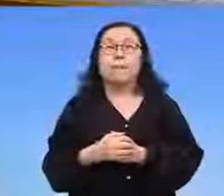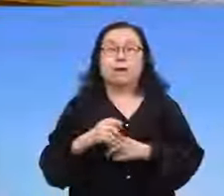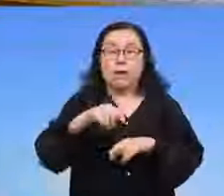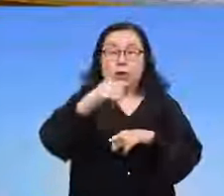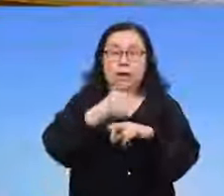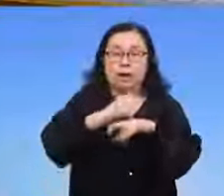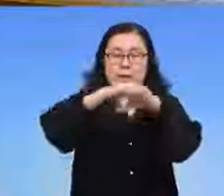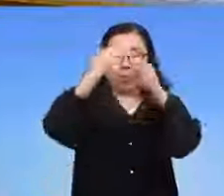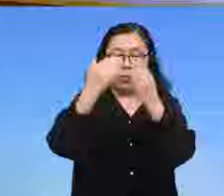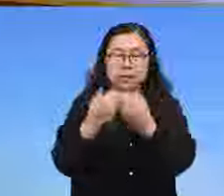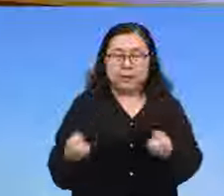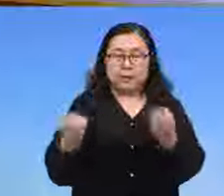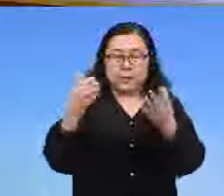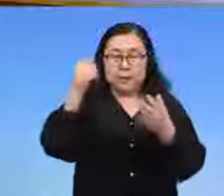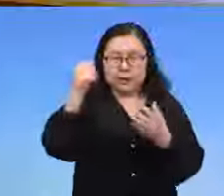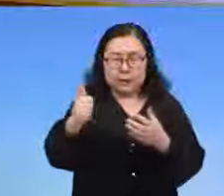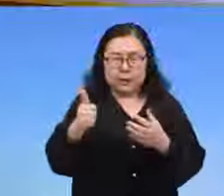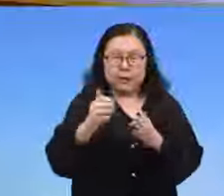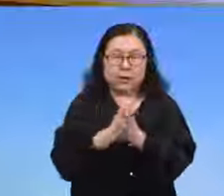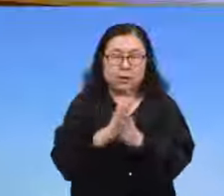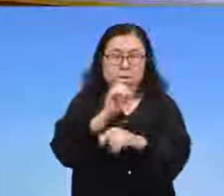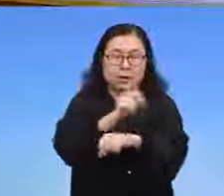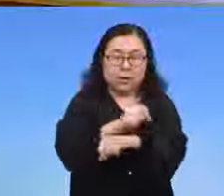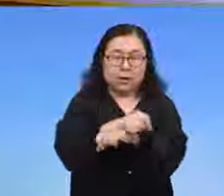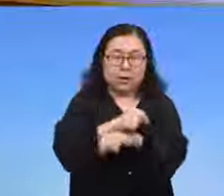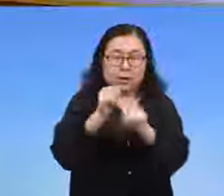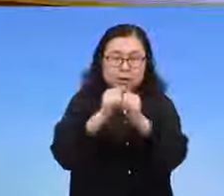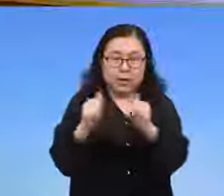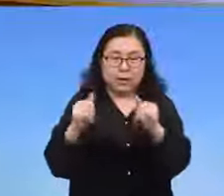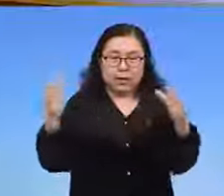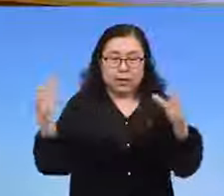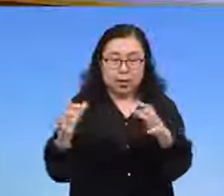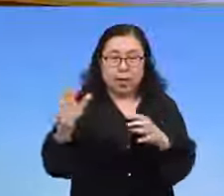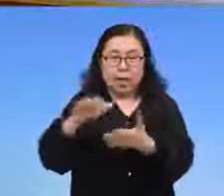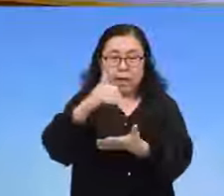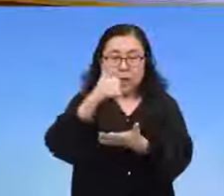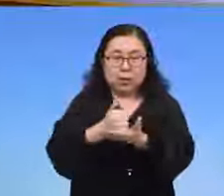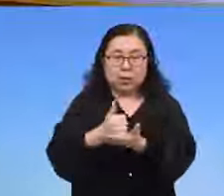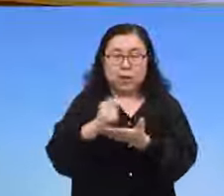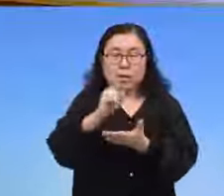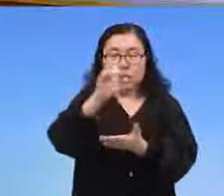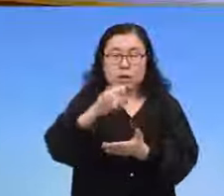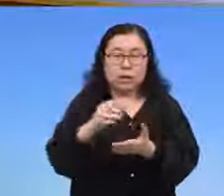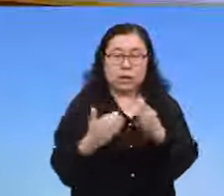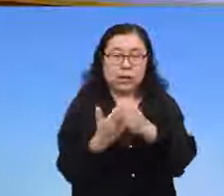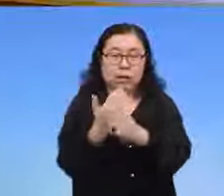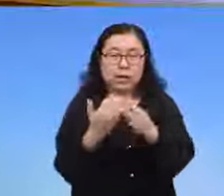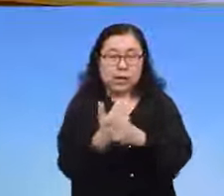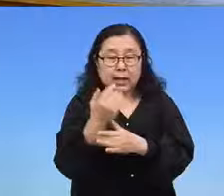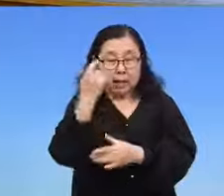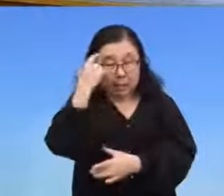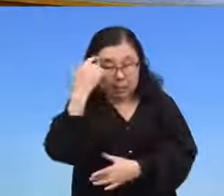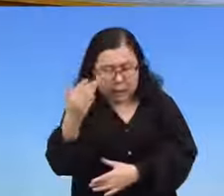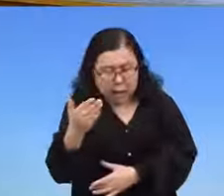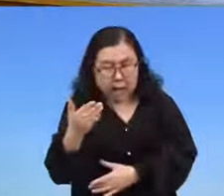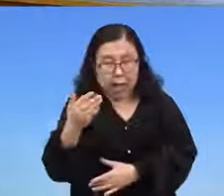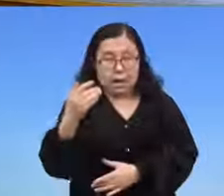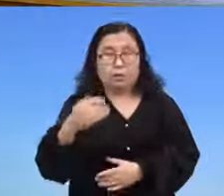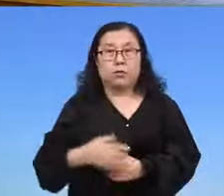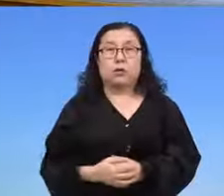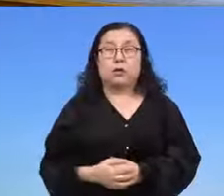4절에서요. 왕이 모든 대제사장과 백성의 서기관들을 모아 그리스도가 어디서 나겠느냐 물으니,